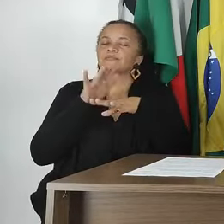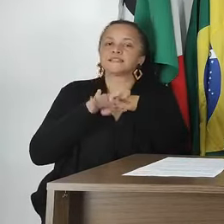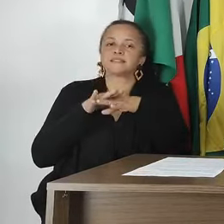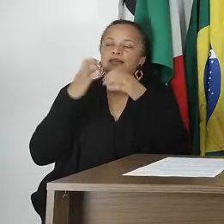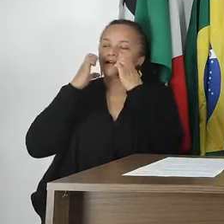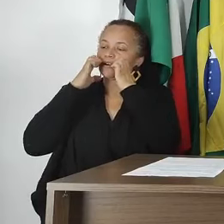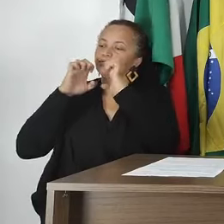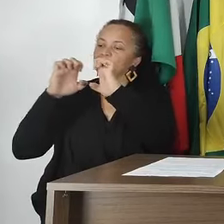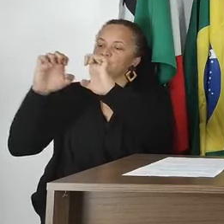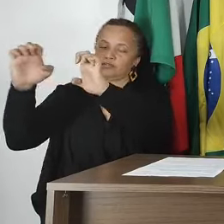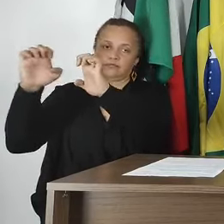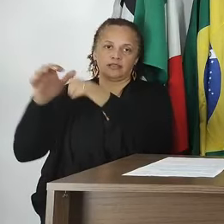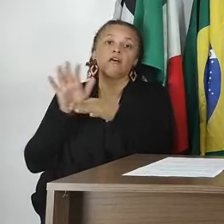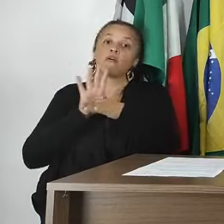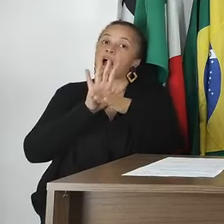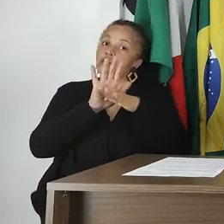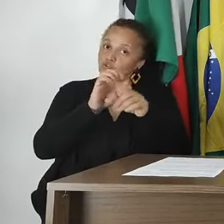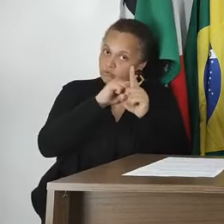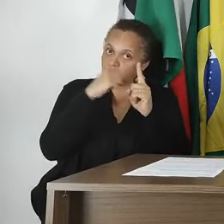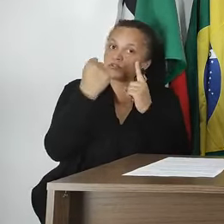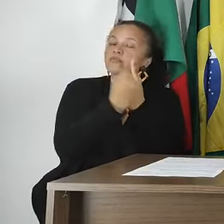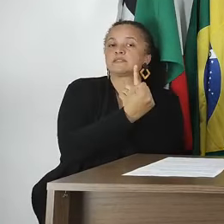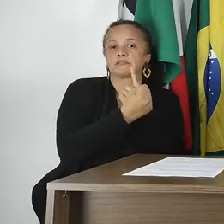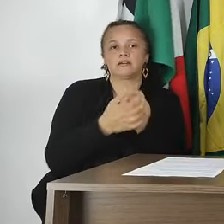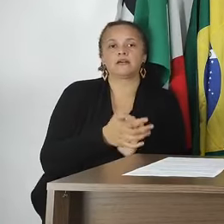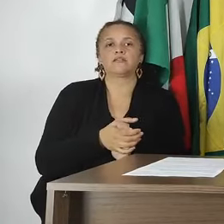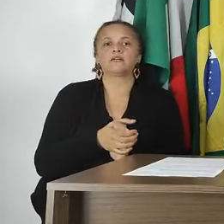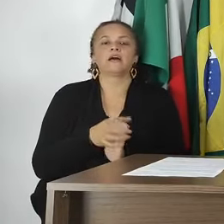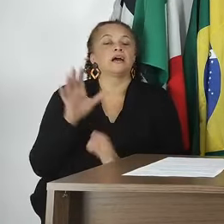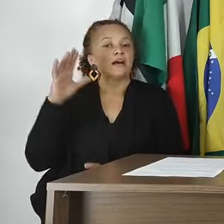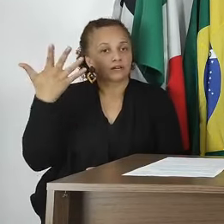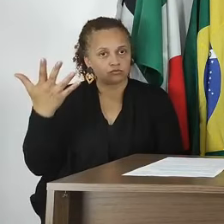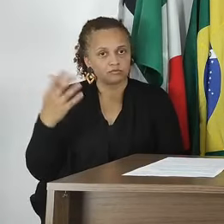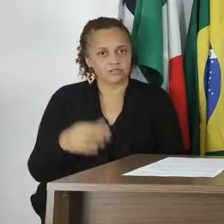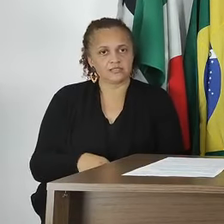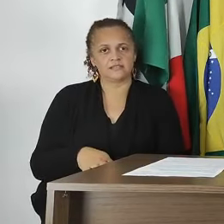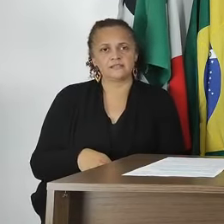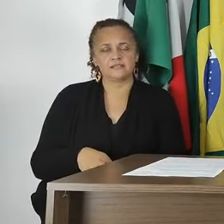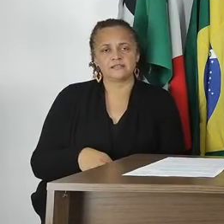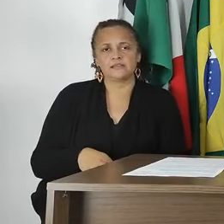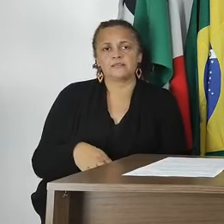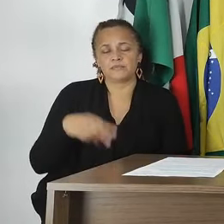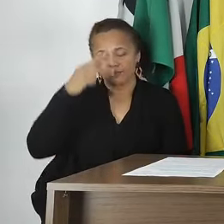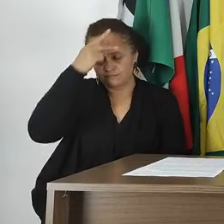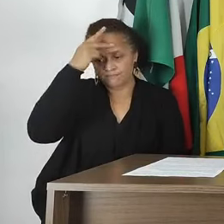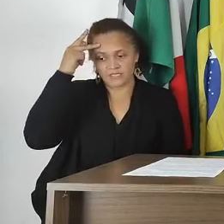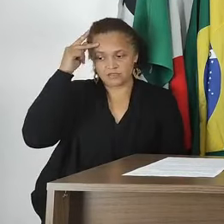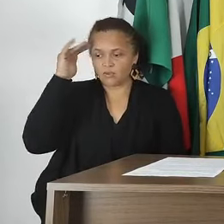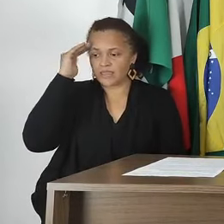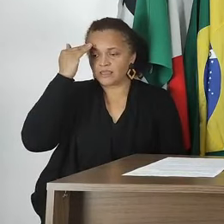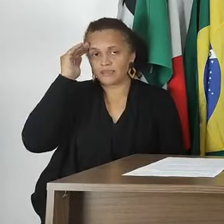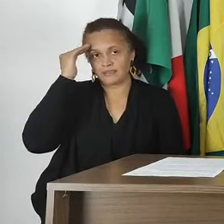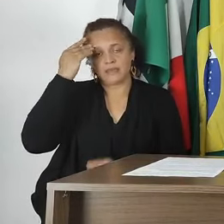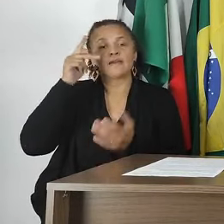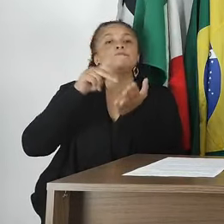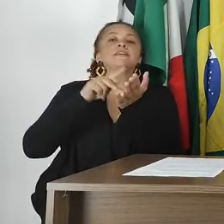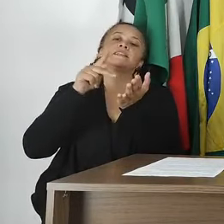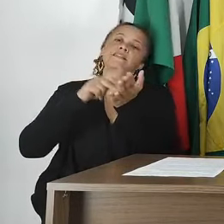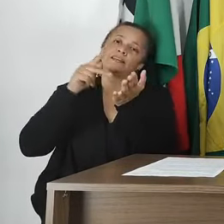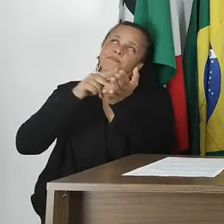evangelização, essa ação social, chegue até esse membro para que ele possa funcionar dentro do corpo de Cristo, para que a palavra de Deus